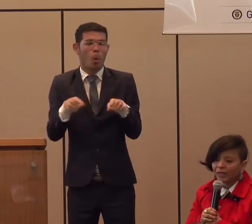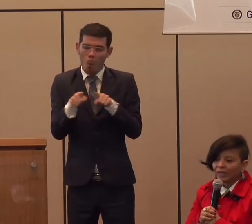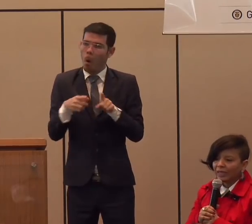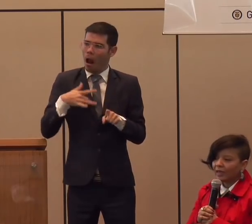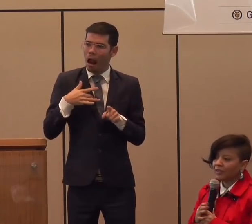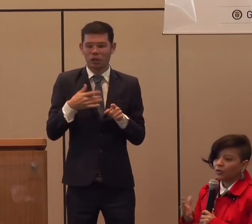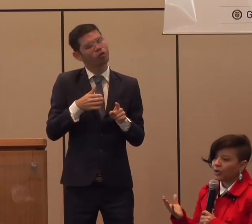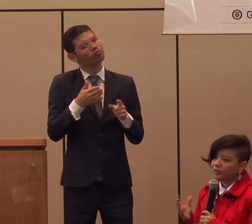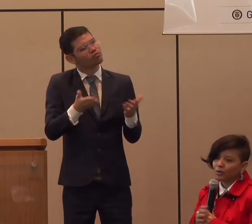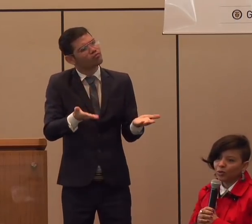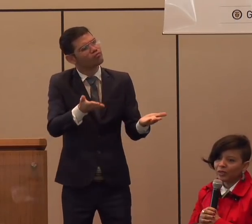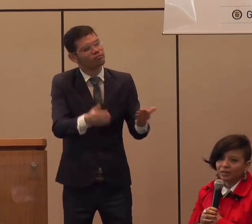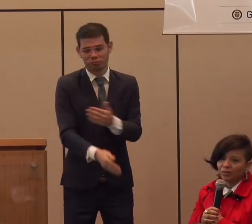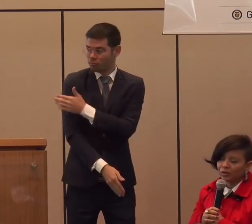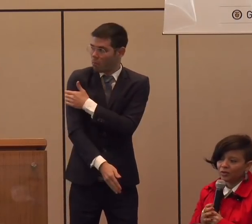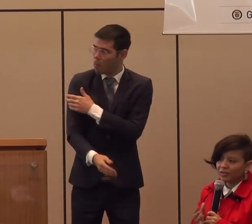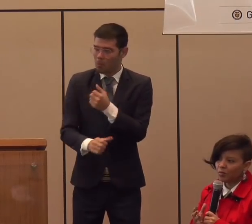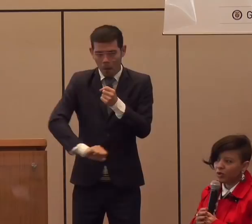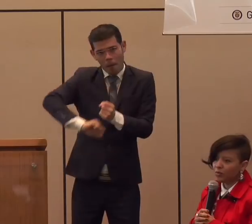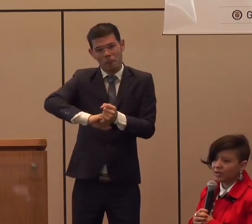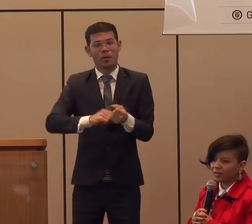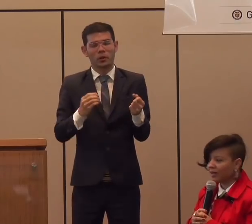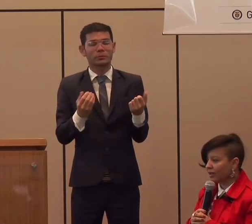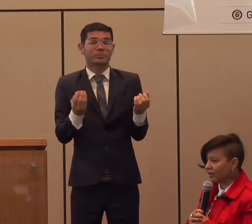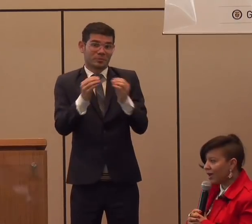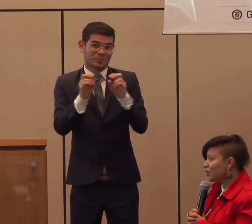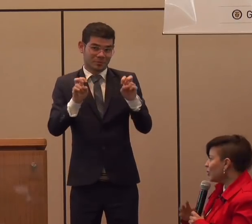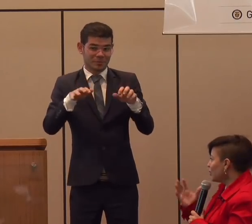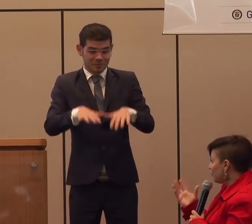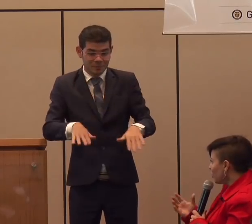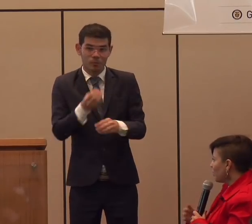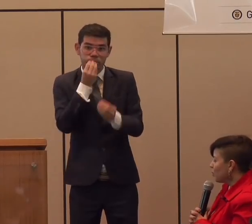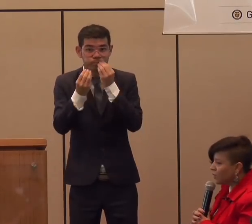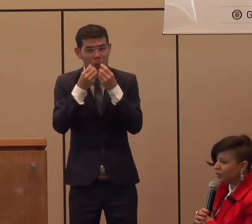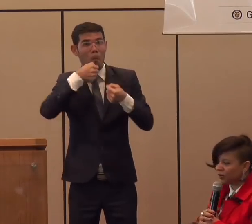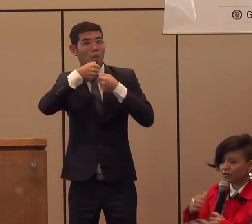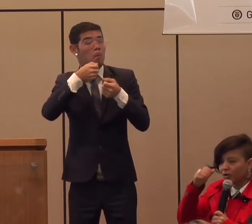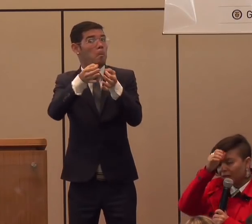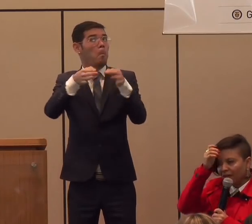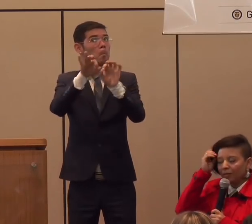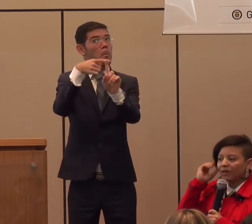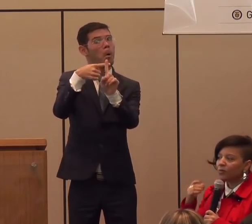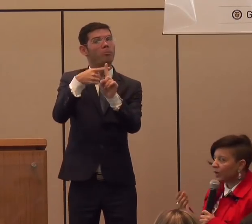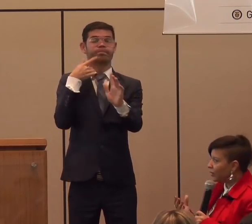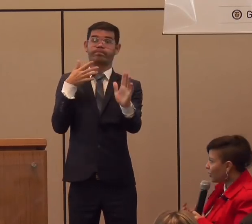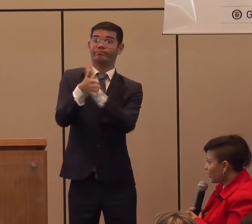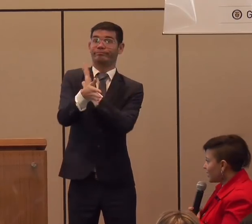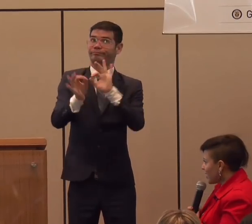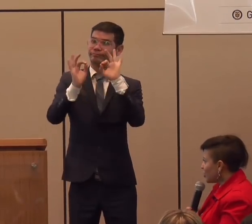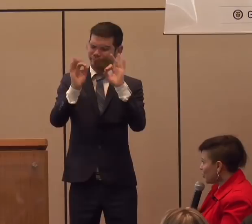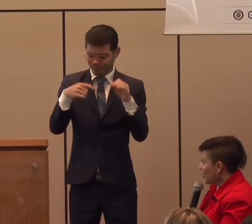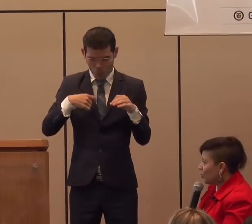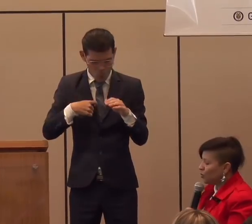momentos y el sector gastronómico ha tenido unas noticias muy importantes en este año un informe muy valioso el más